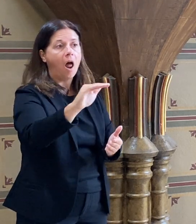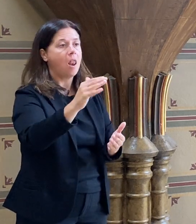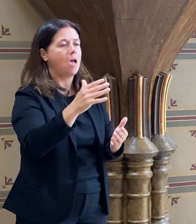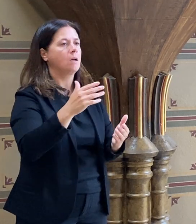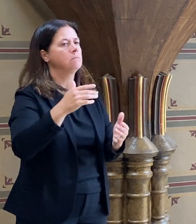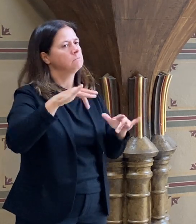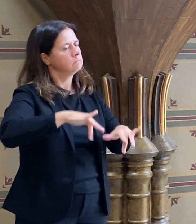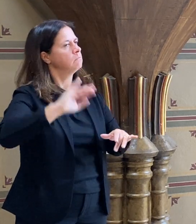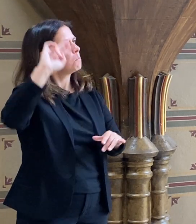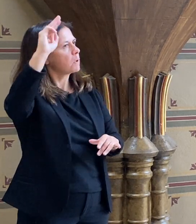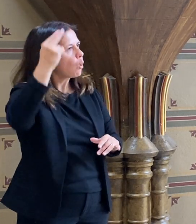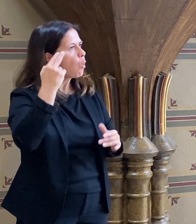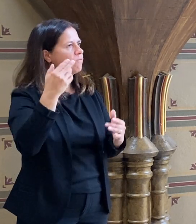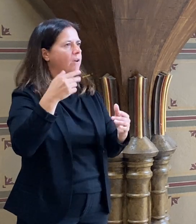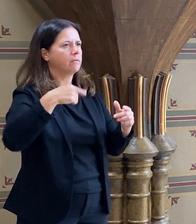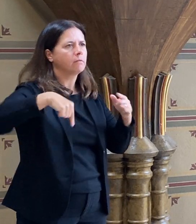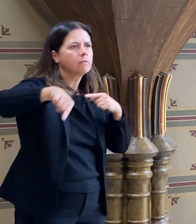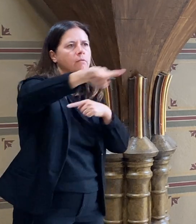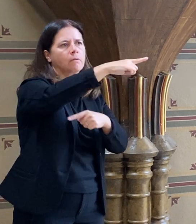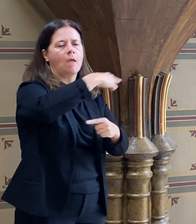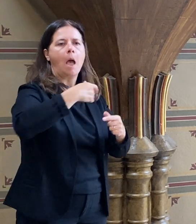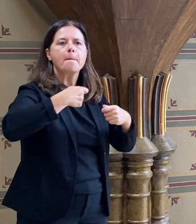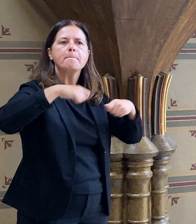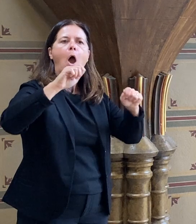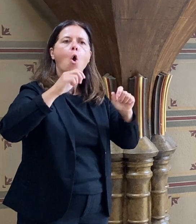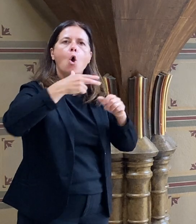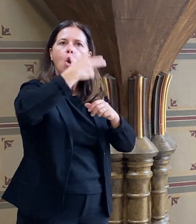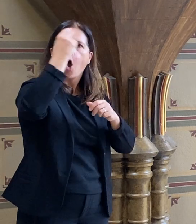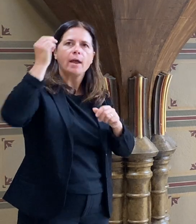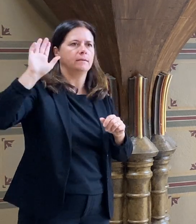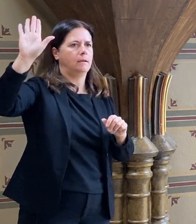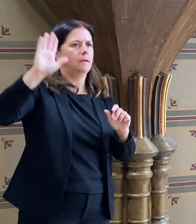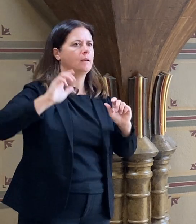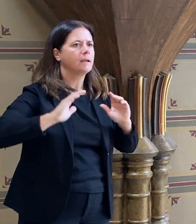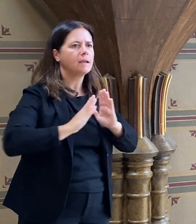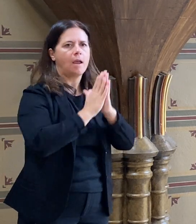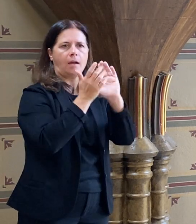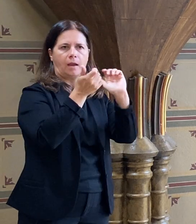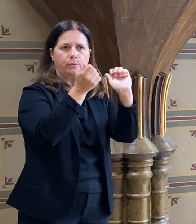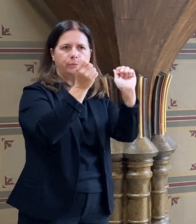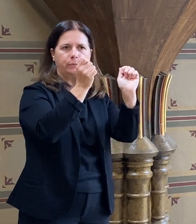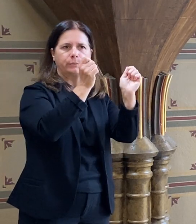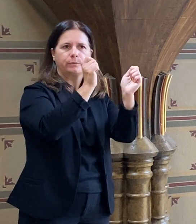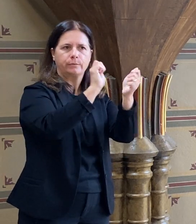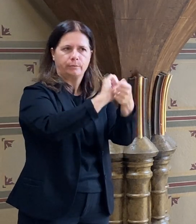berufen, Bauleute an seiner Kirche zu sein.